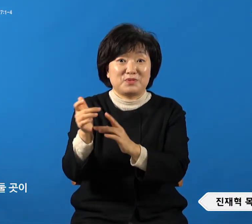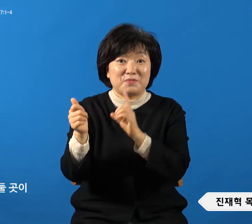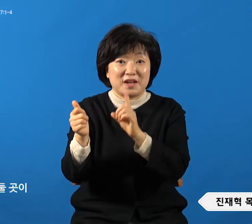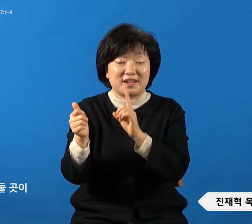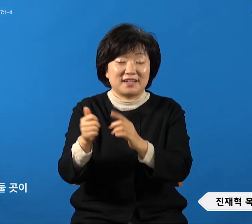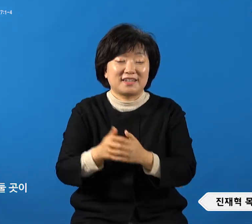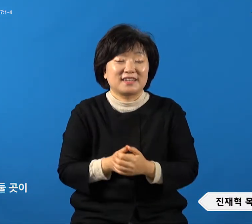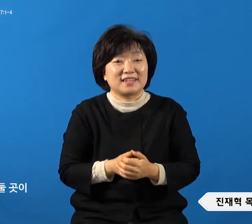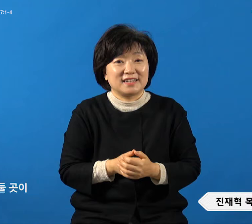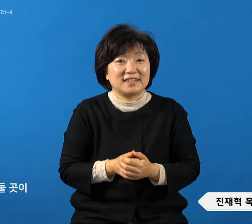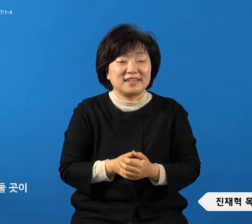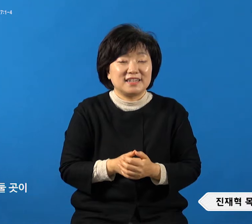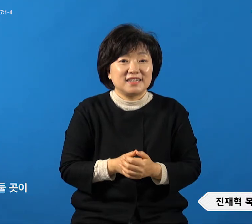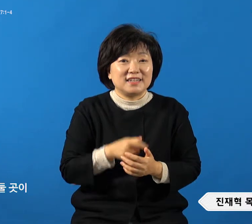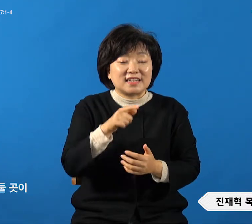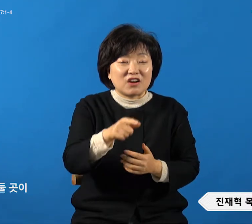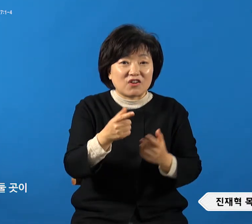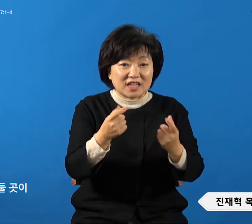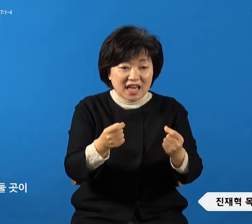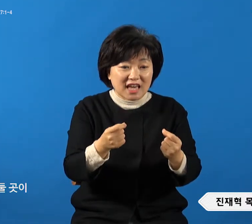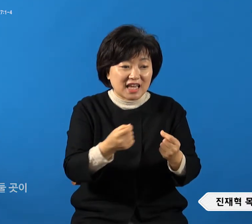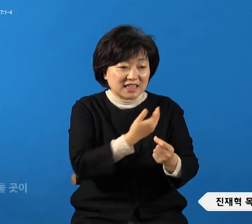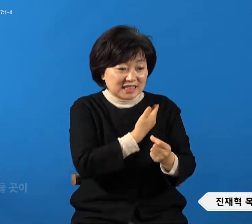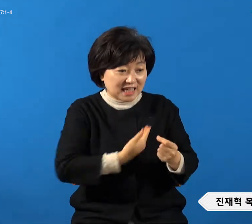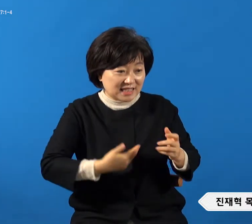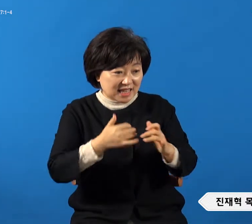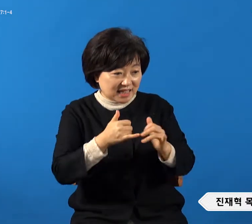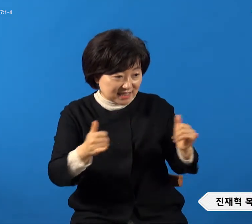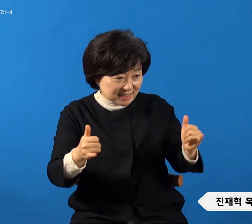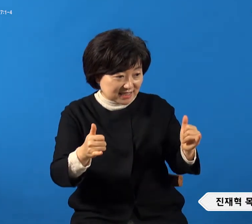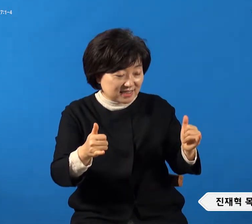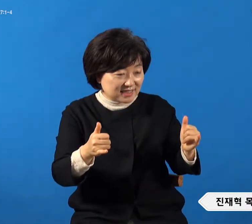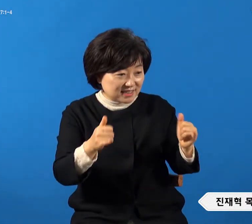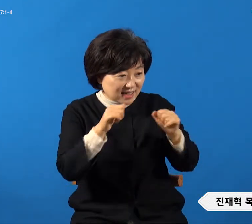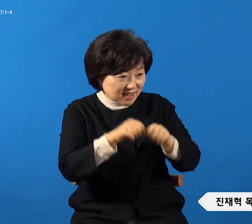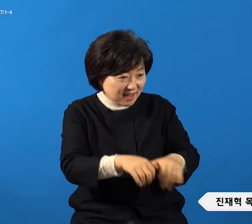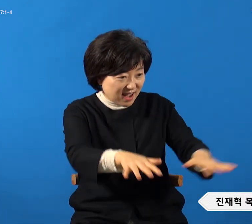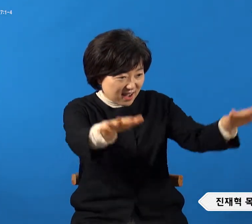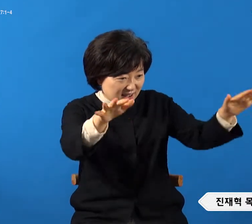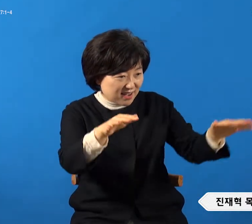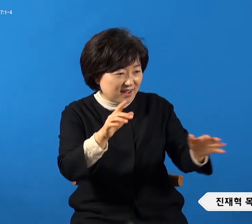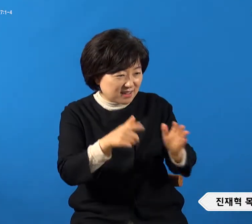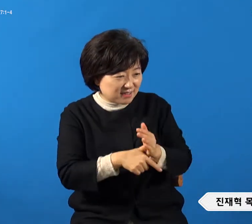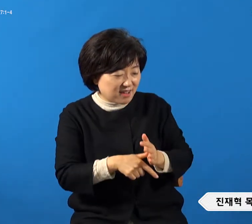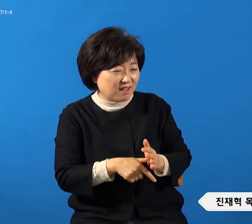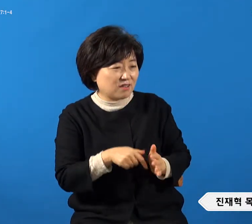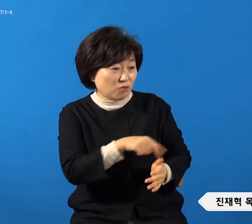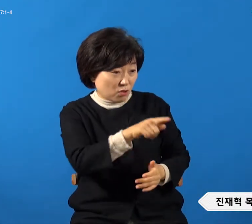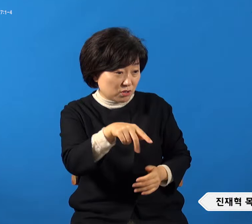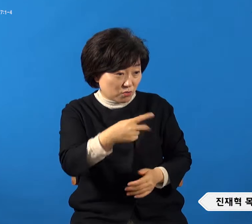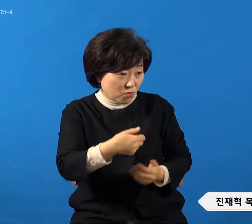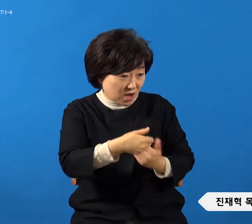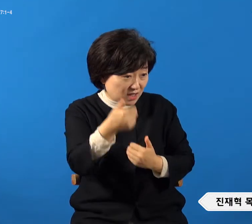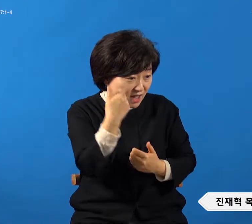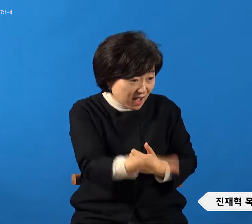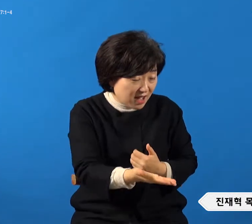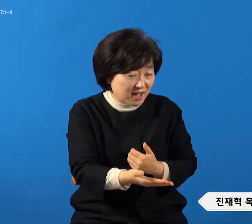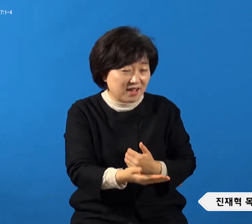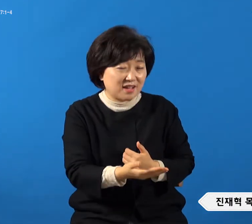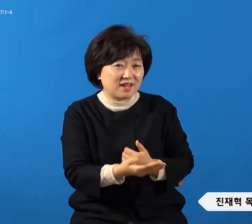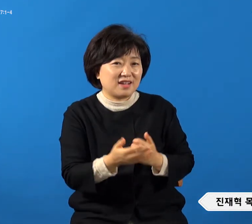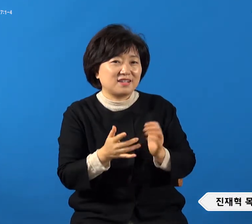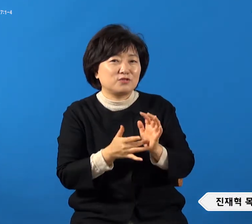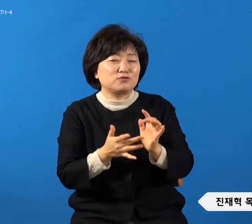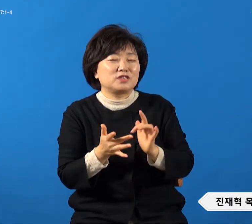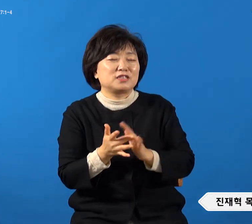아니, 그렇게 세상을 향해 떠나가는 제자들을 향해서 너희도 가려느냐라고 말씀하시는 예수님의